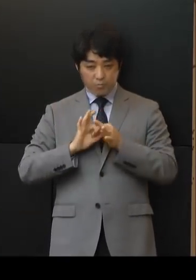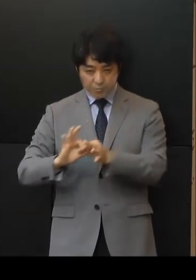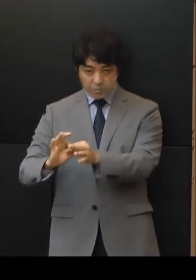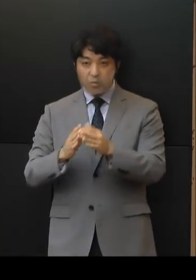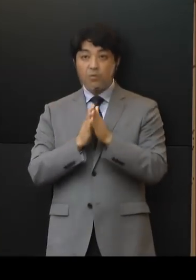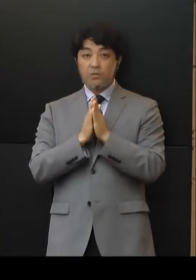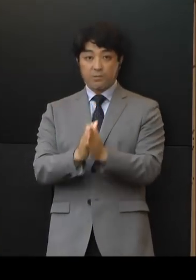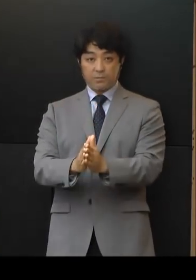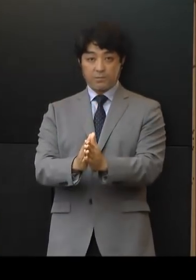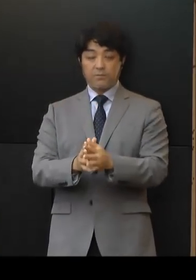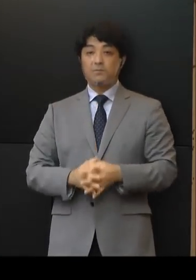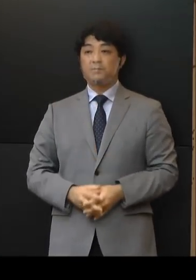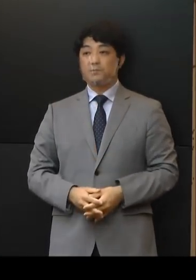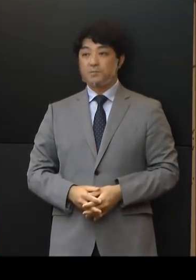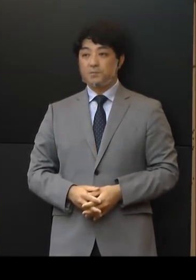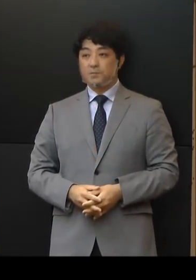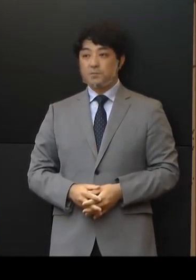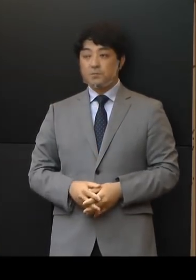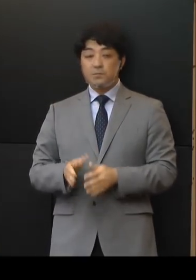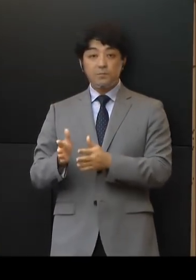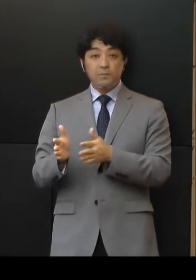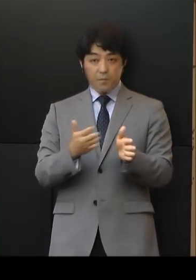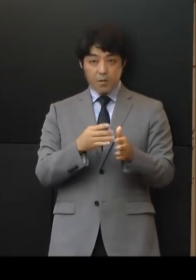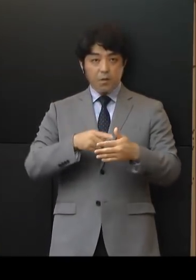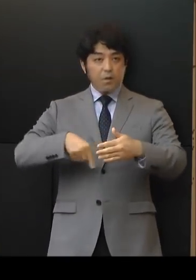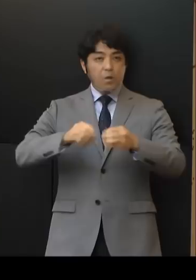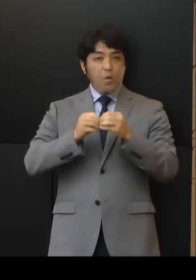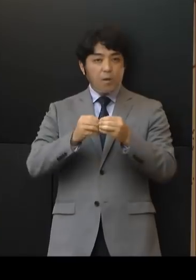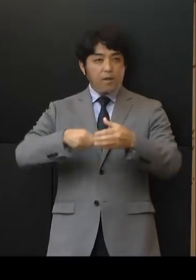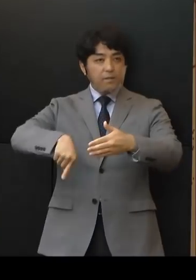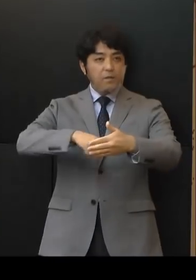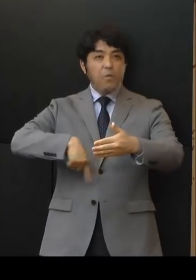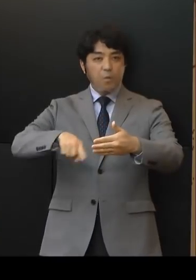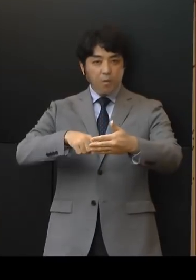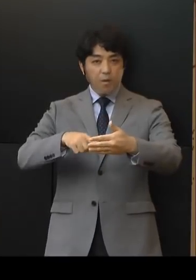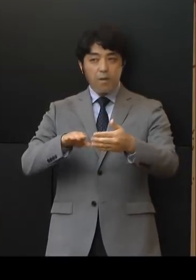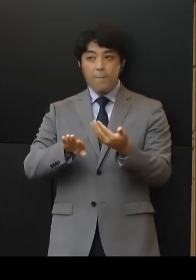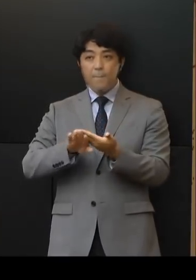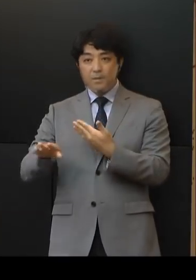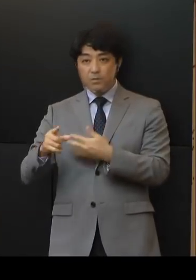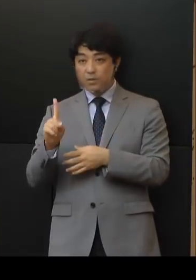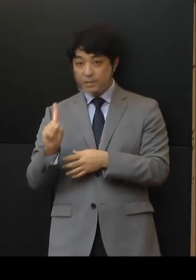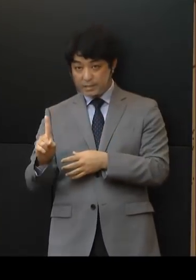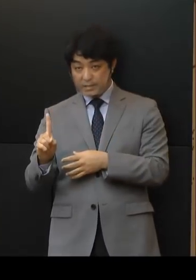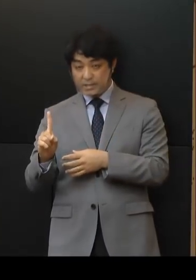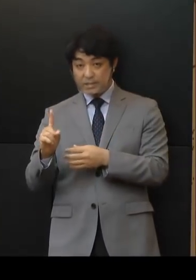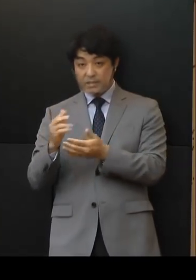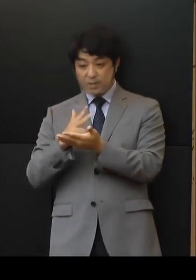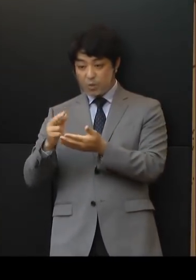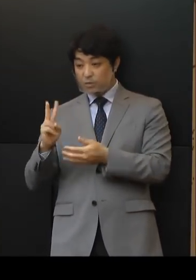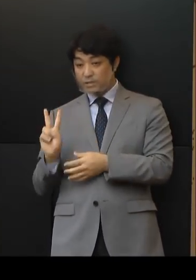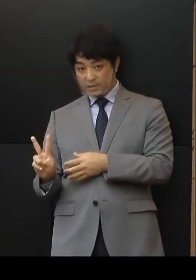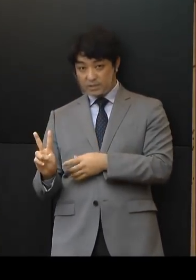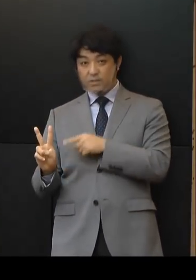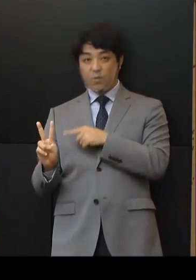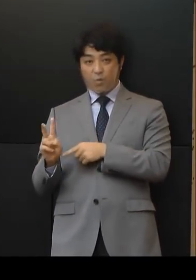します。それらの内訳については、後ほど別紙1および2を参照して